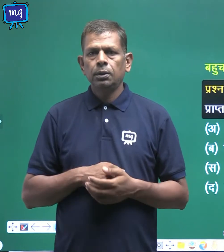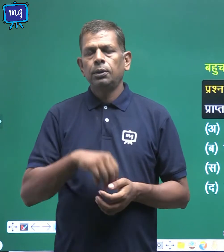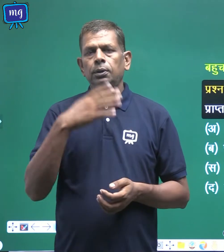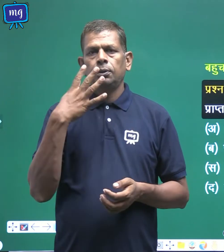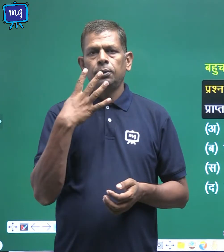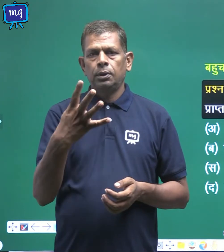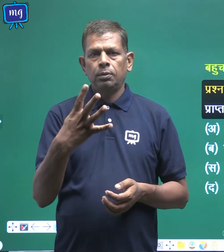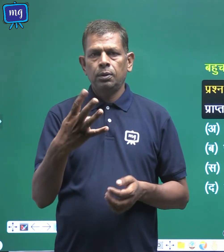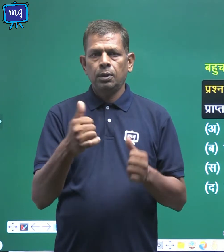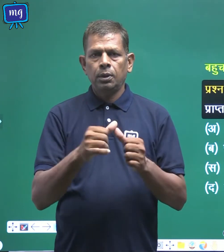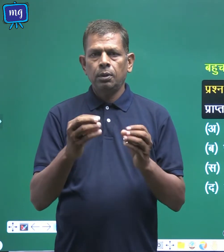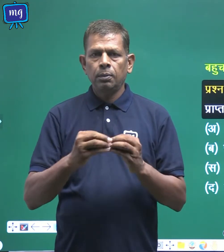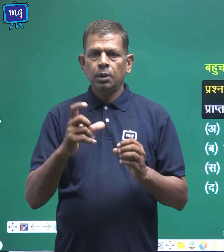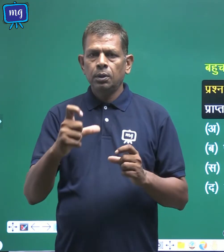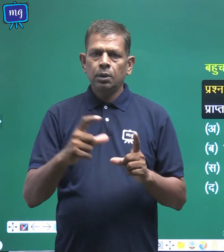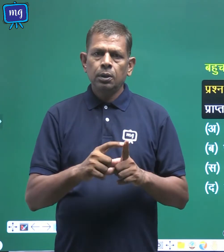4 विकल्प दिए गए हैं।